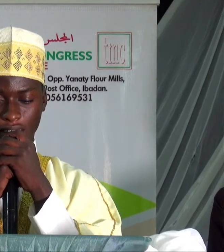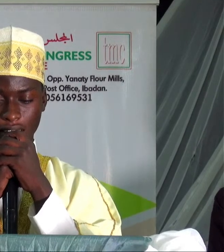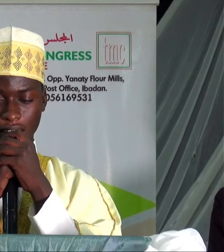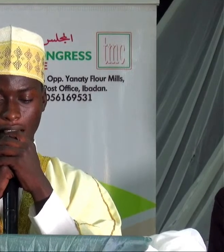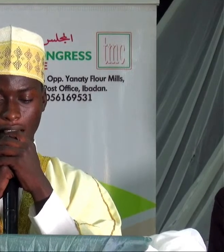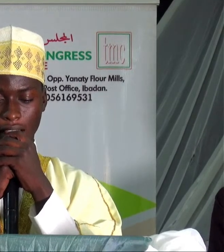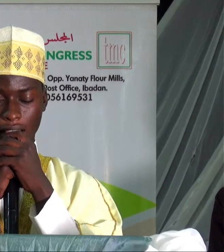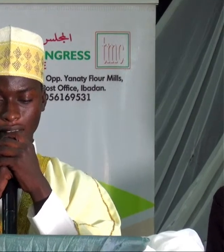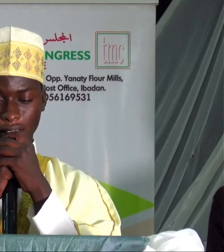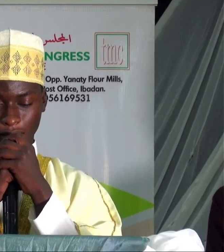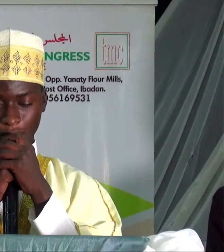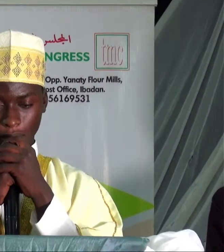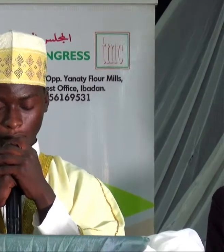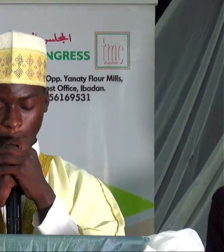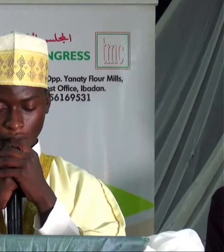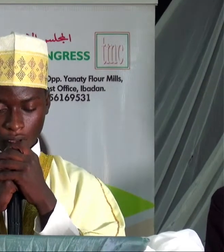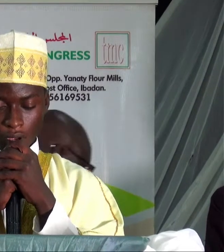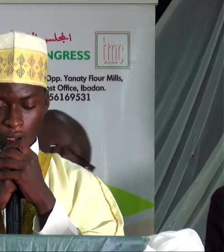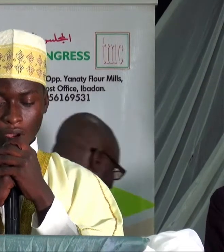نفسها